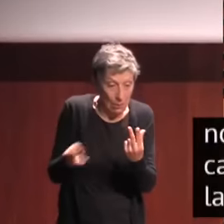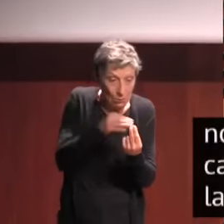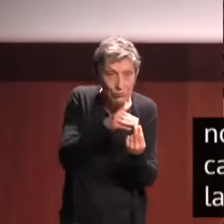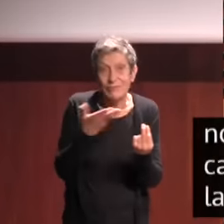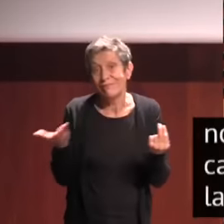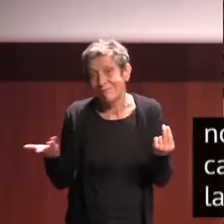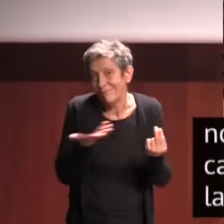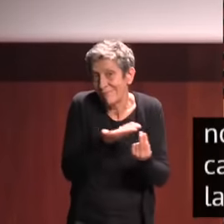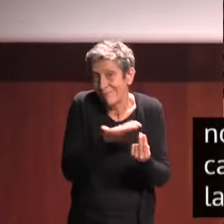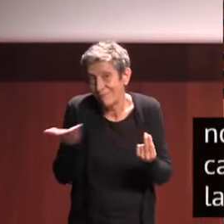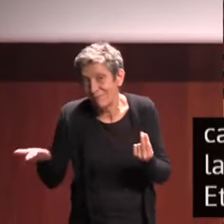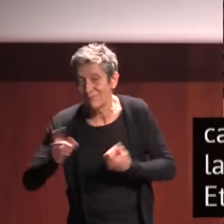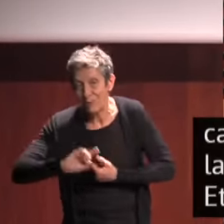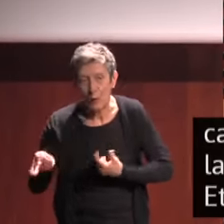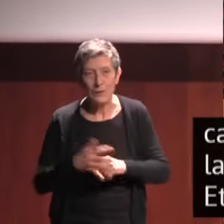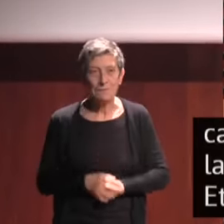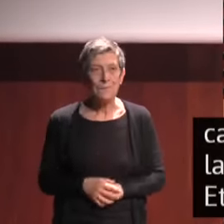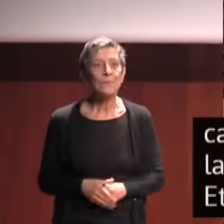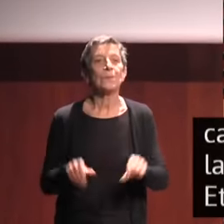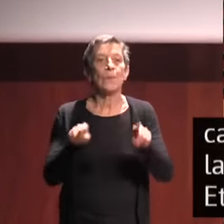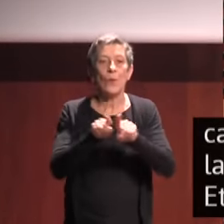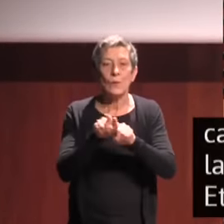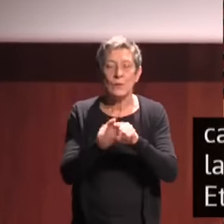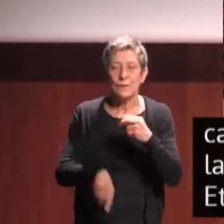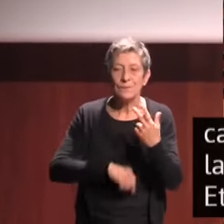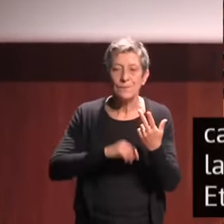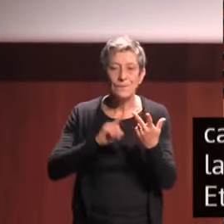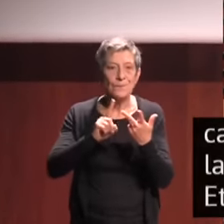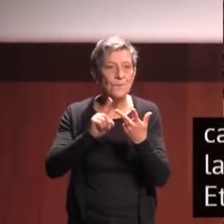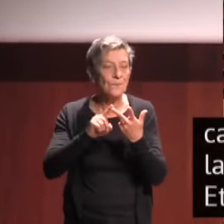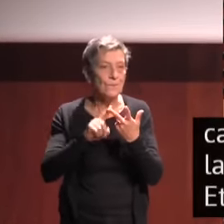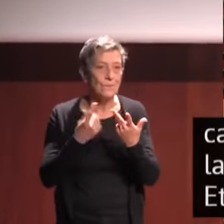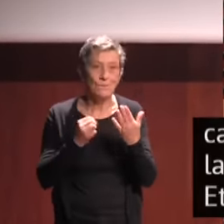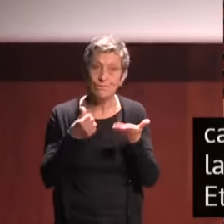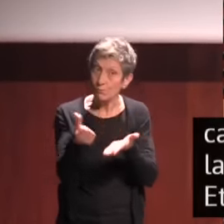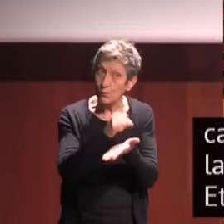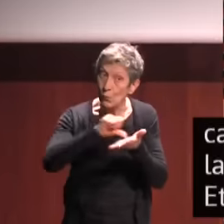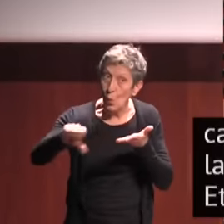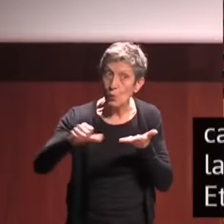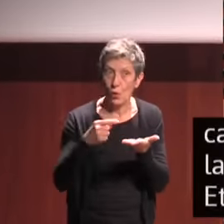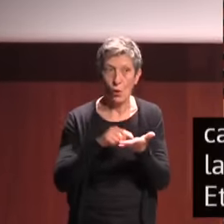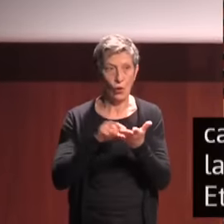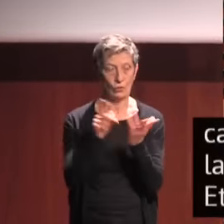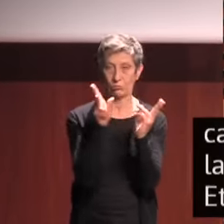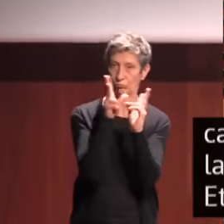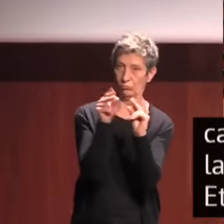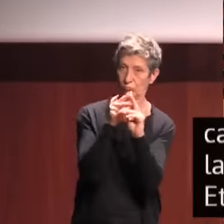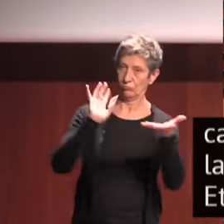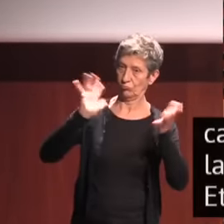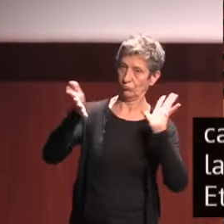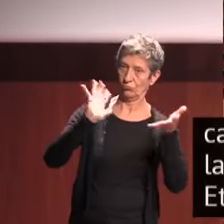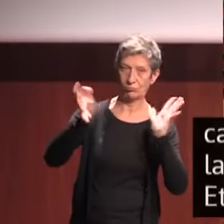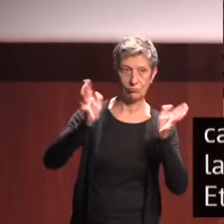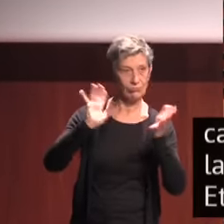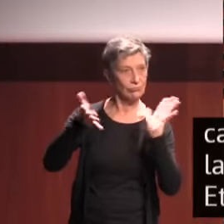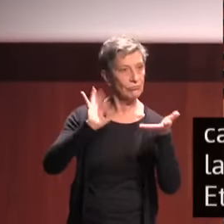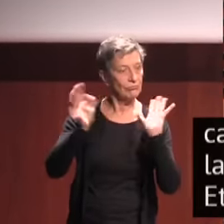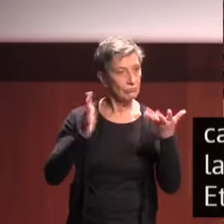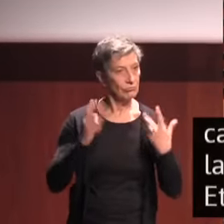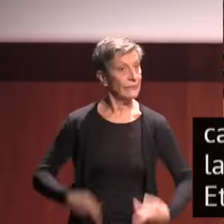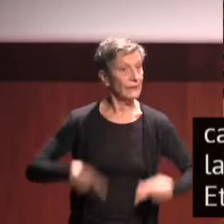Et pour finir, il y a une troisième figure, celle où l'auteur qui s'exprime en langue des signes, qui raconte son récit en langue des signes, elle est